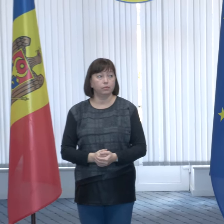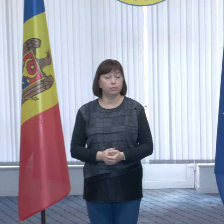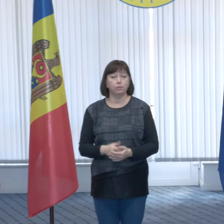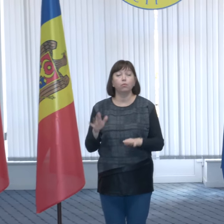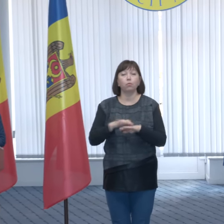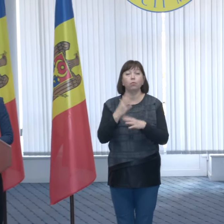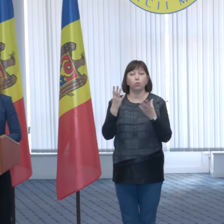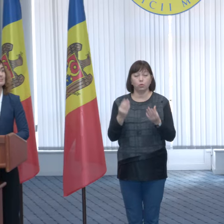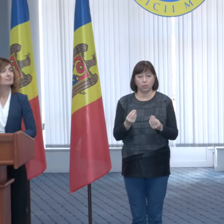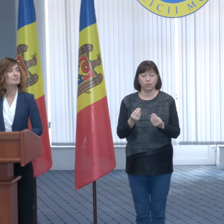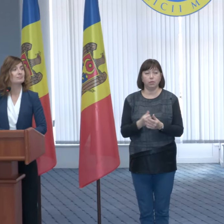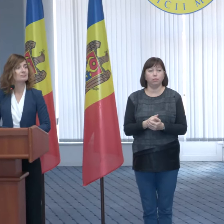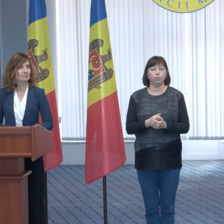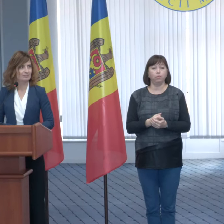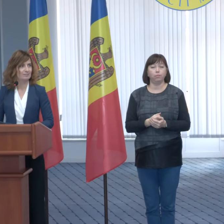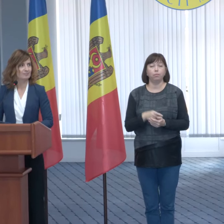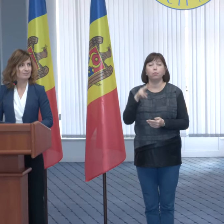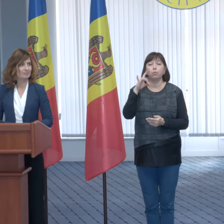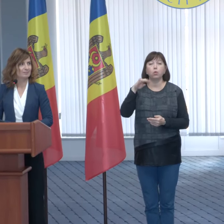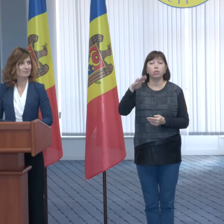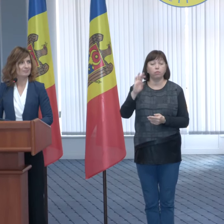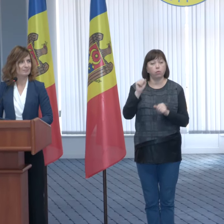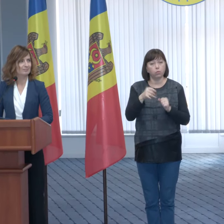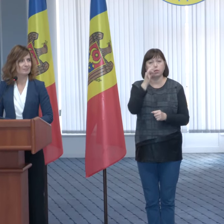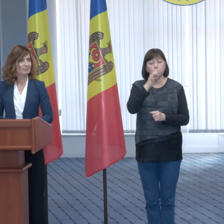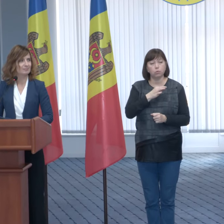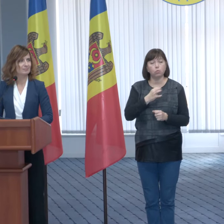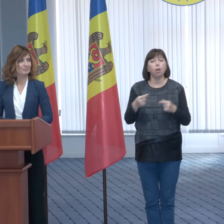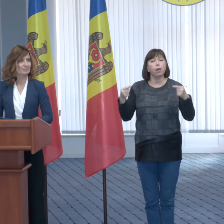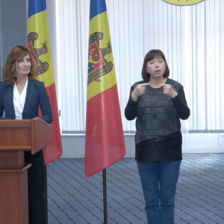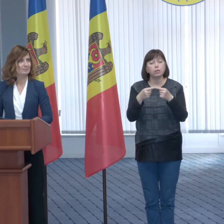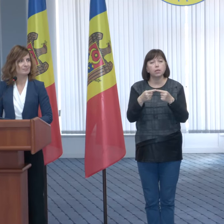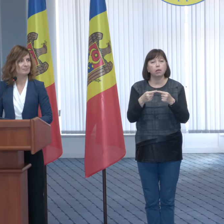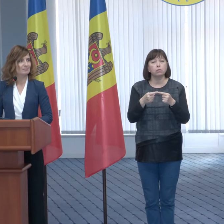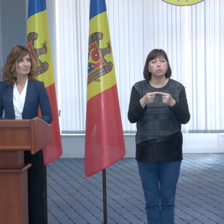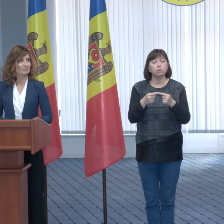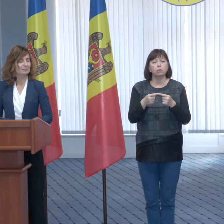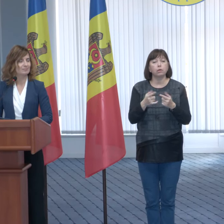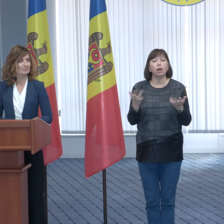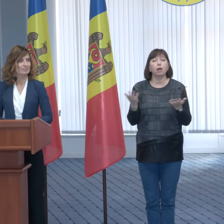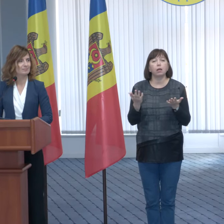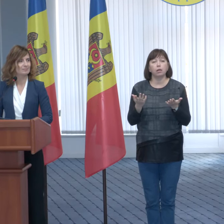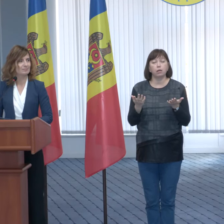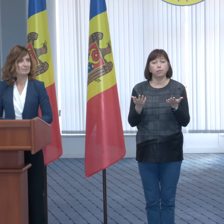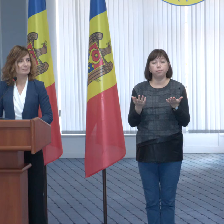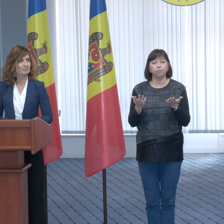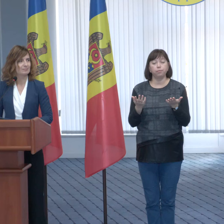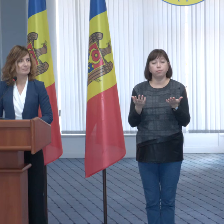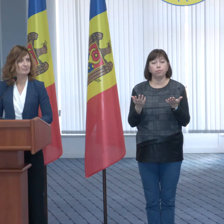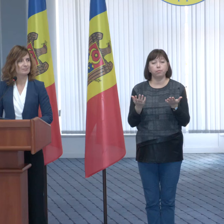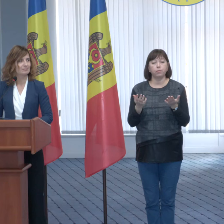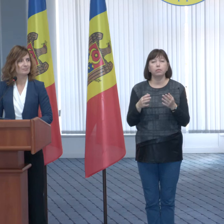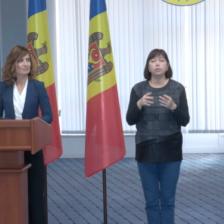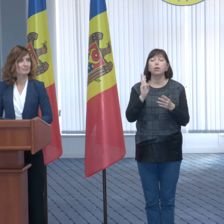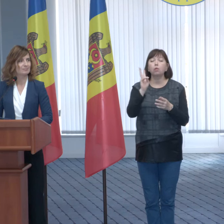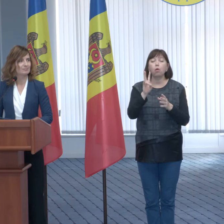Bună zi, Măi, Vigian Marangiu, pot repotere. Dacă ați putea ne spuneți mai exact care este publicul